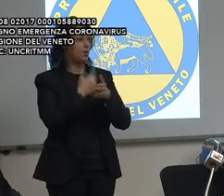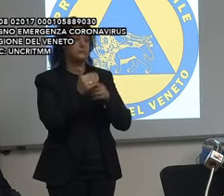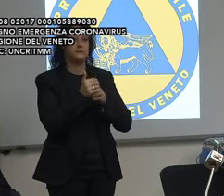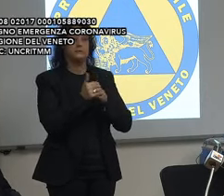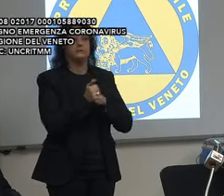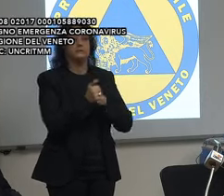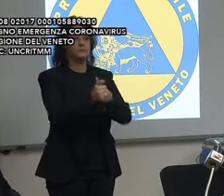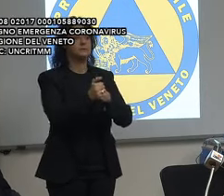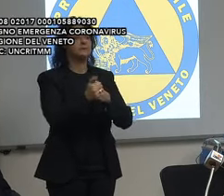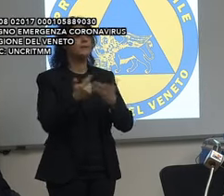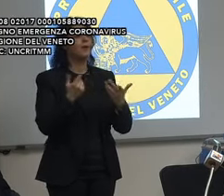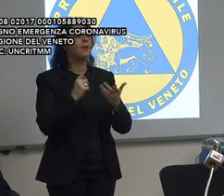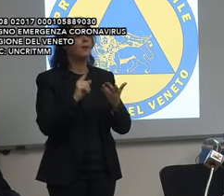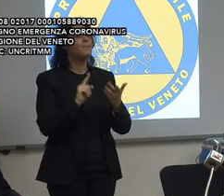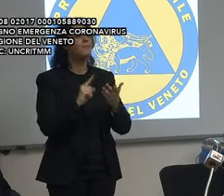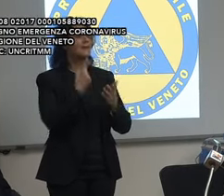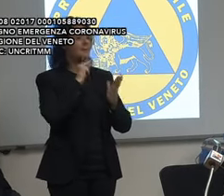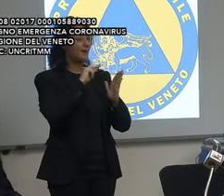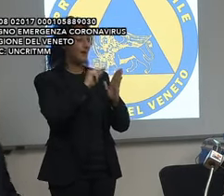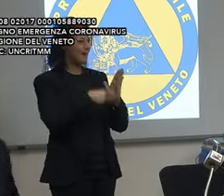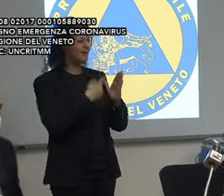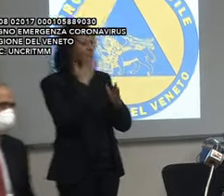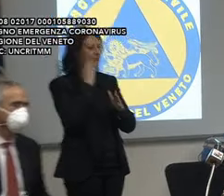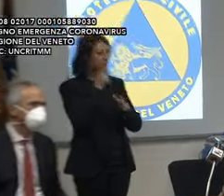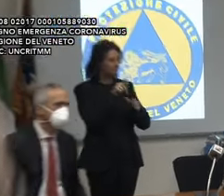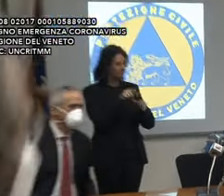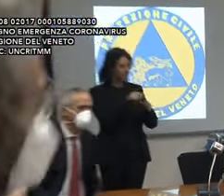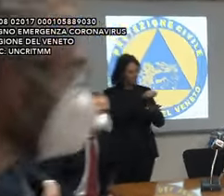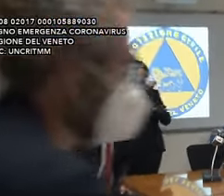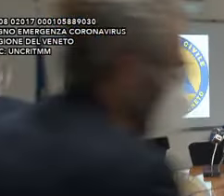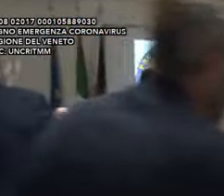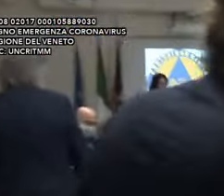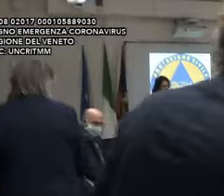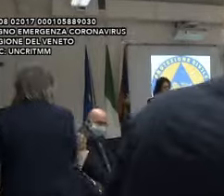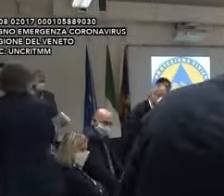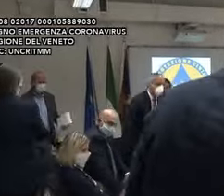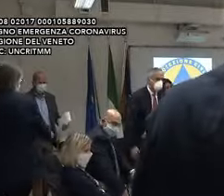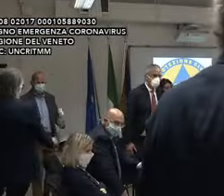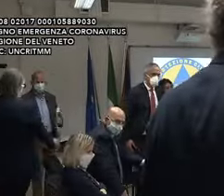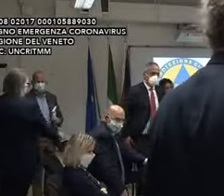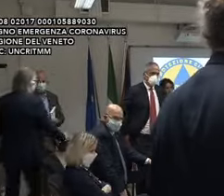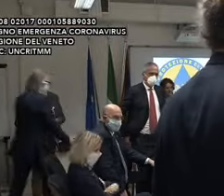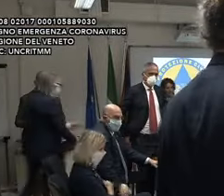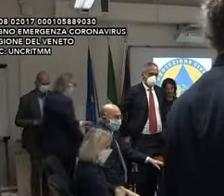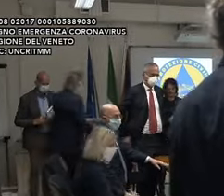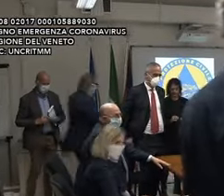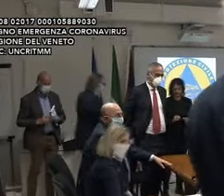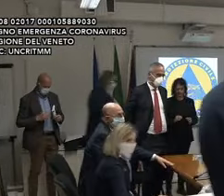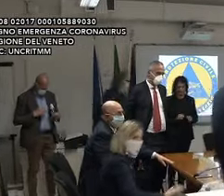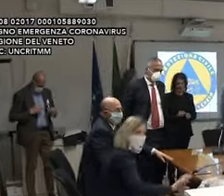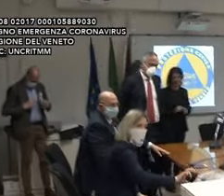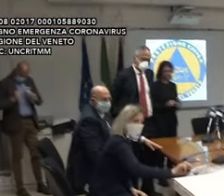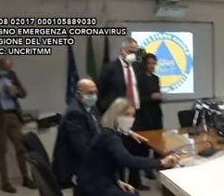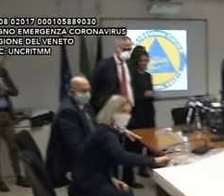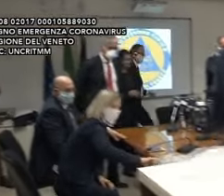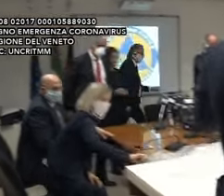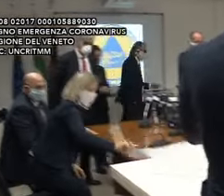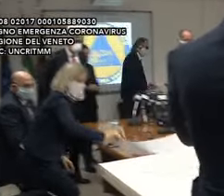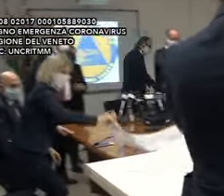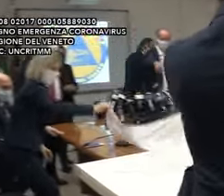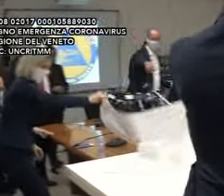di firmare direi di scoprire se date una mano, però bisogna andare piano, occhio. Da lì.